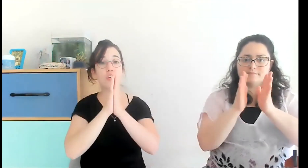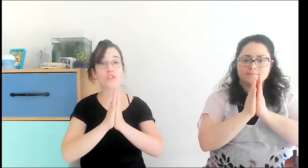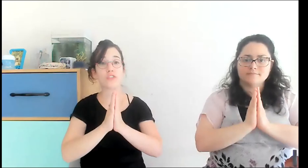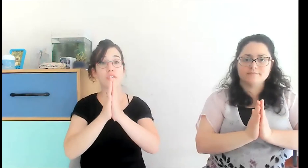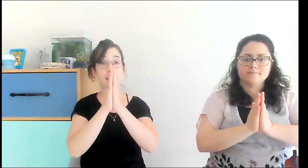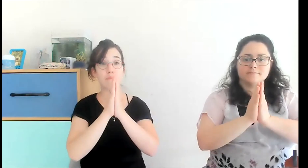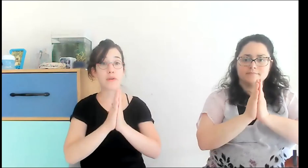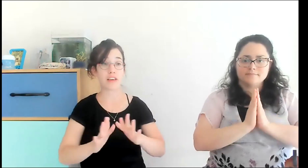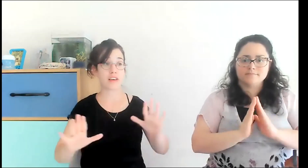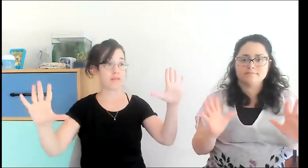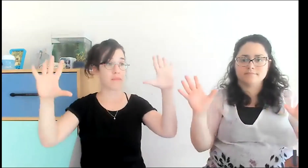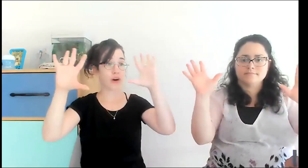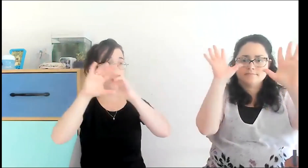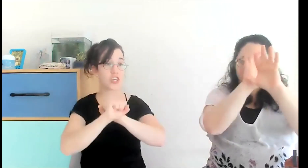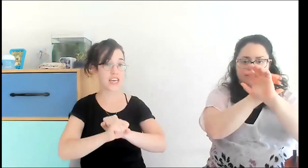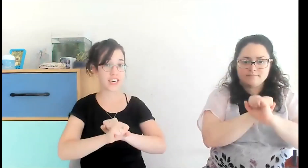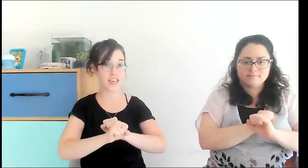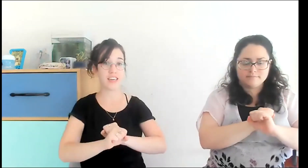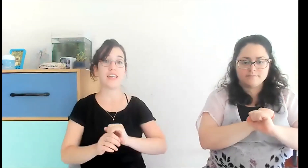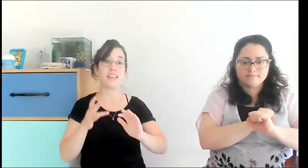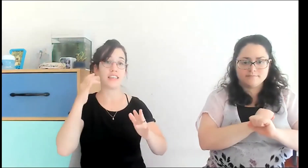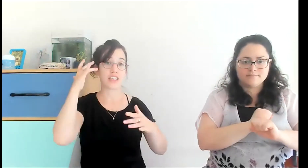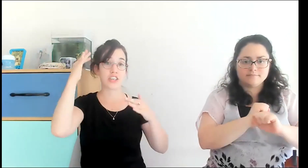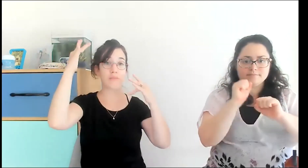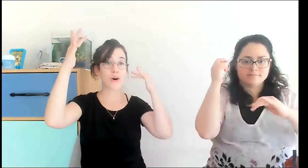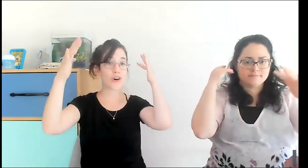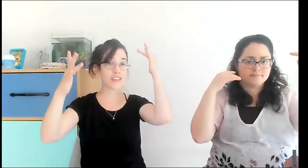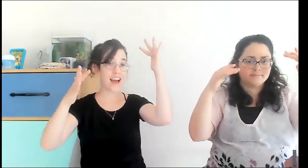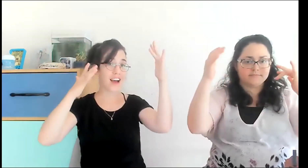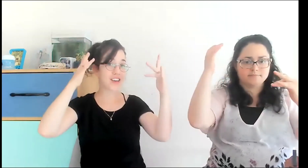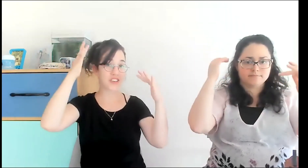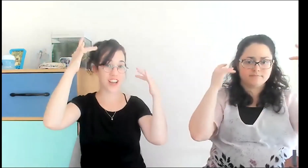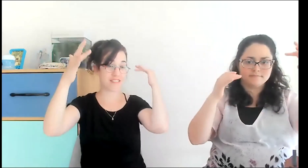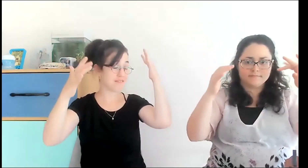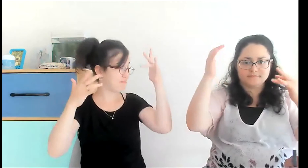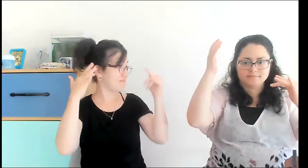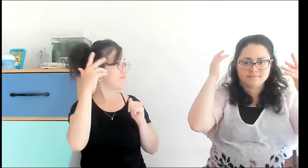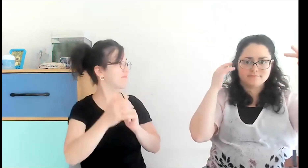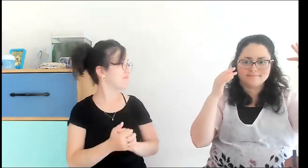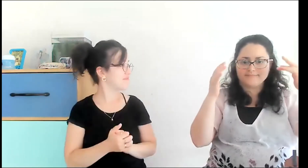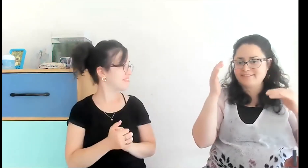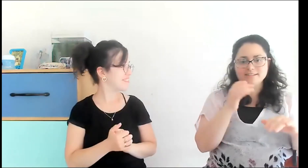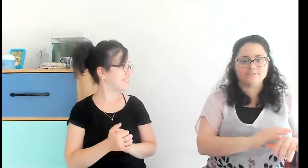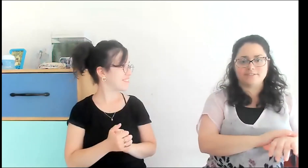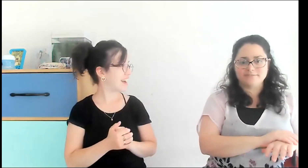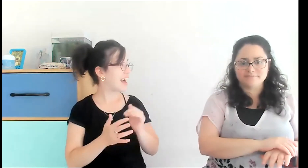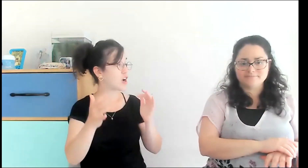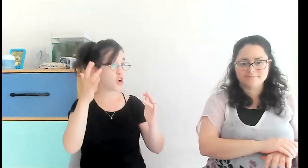משאלות ליבי בחושך, נרשמות עכשיו. איזה יופי. רק